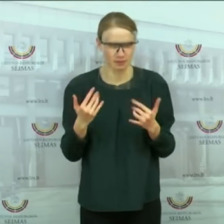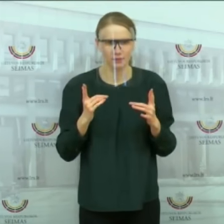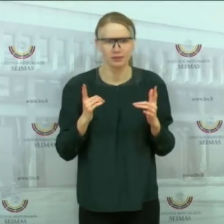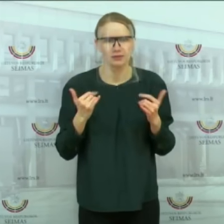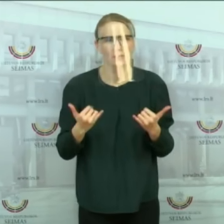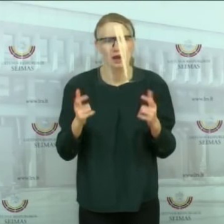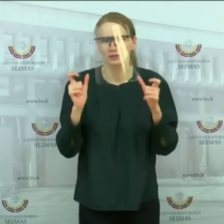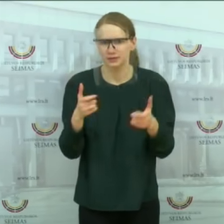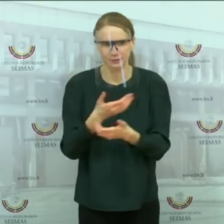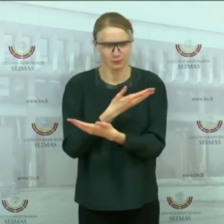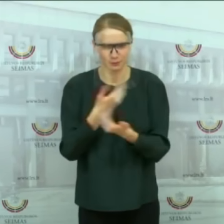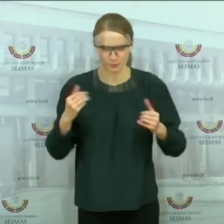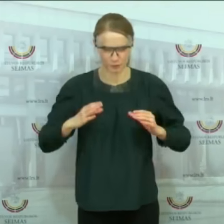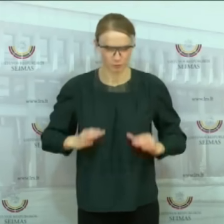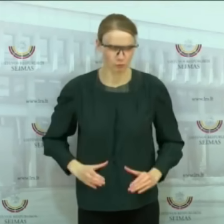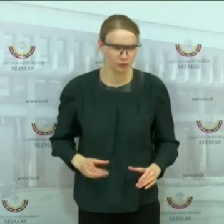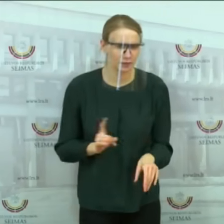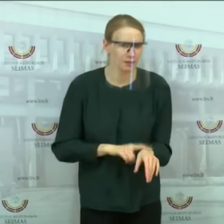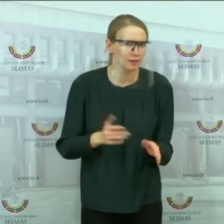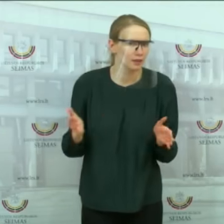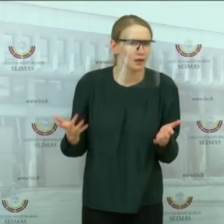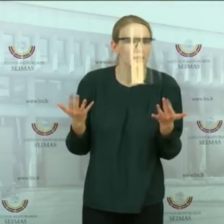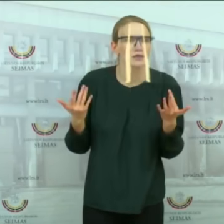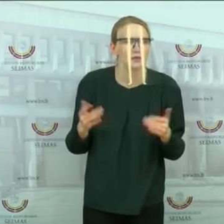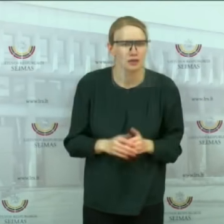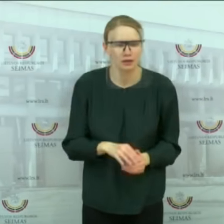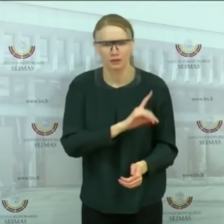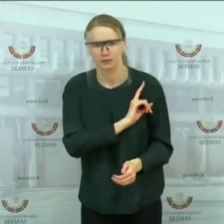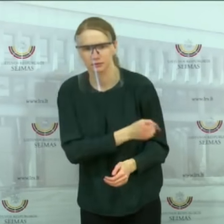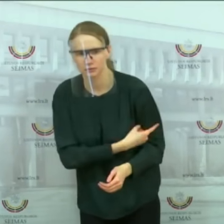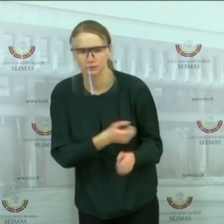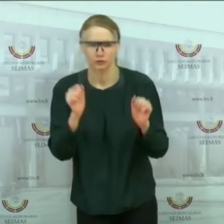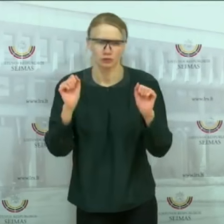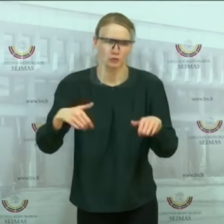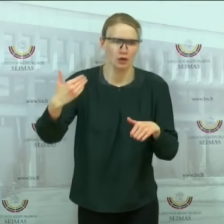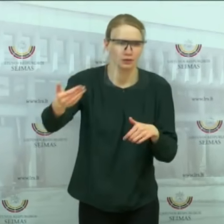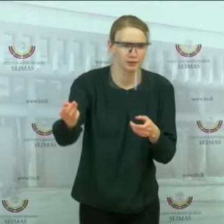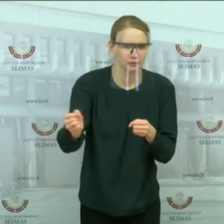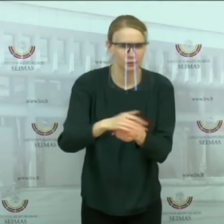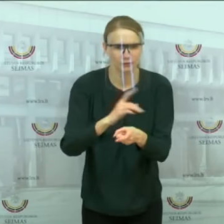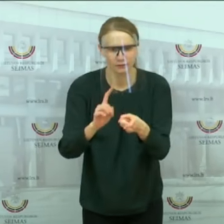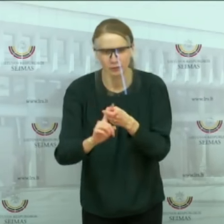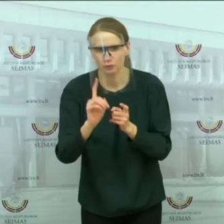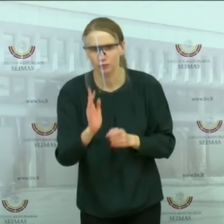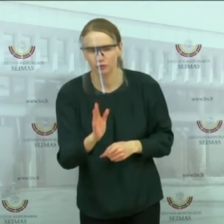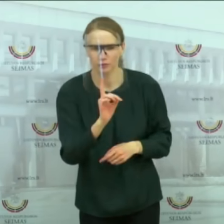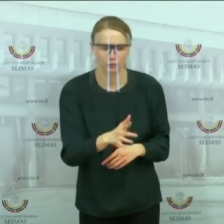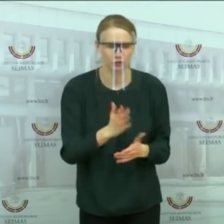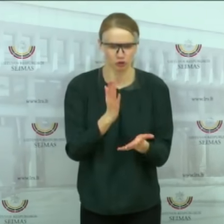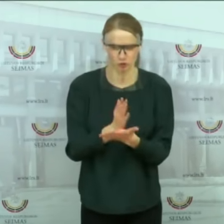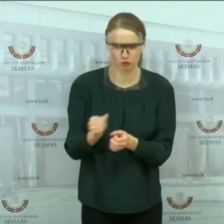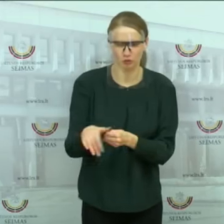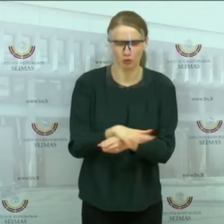Kokiam laikui tas imunitetas susiformuoja, kiek jisai yra stiprus ir taip toliau. Nes yra tokių pavienių žinučių apie